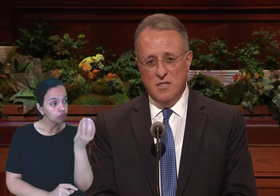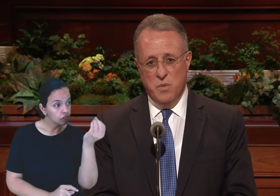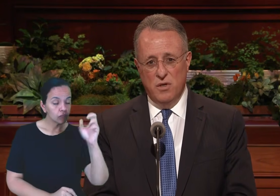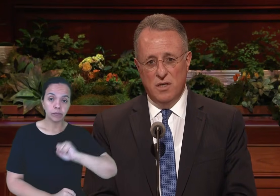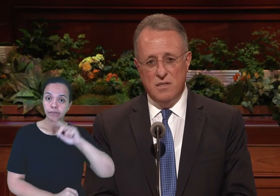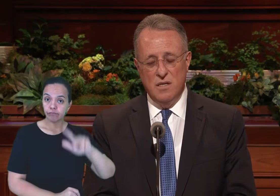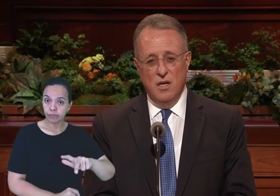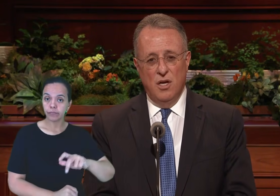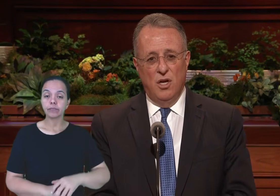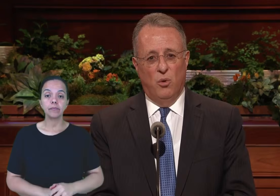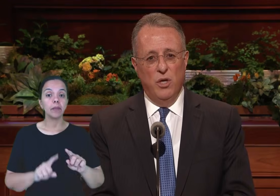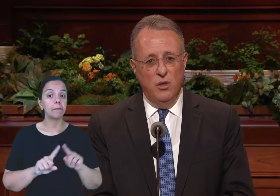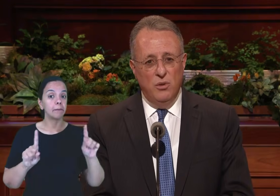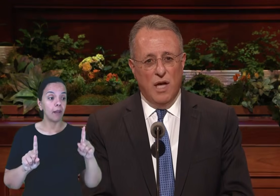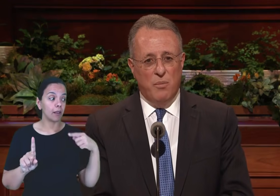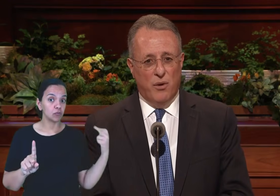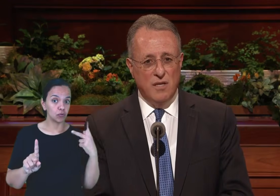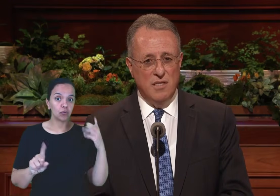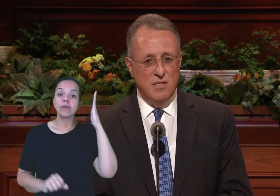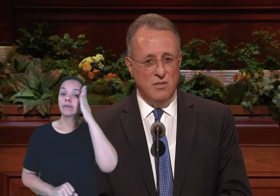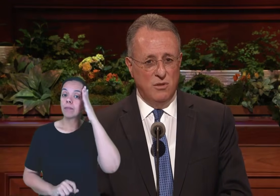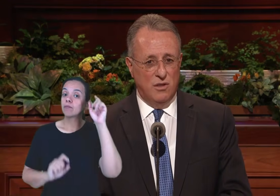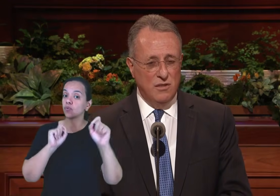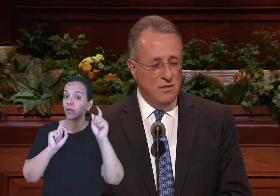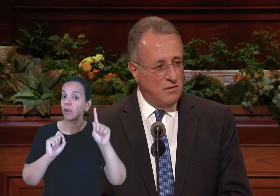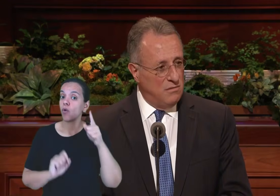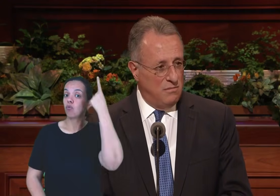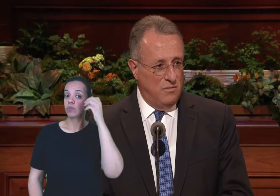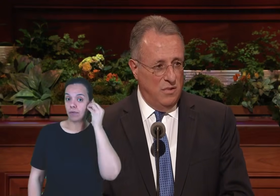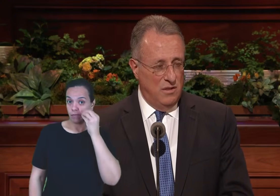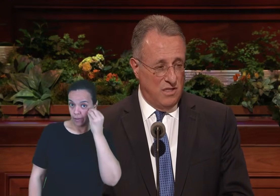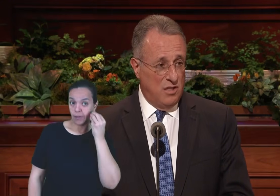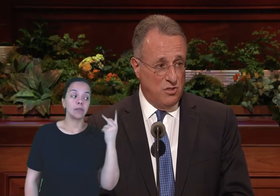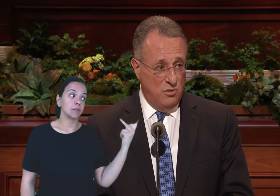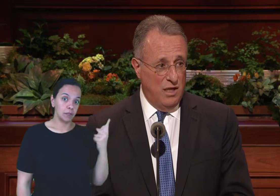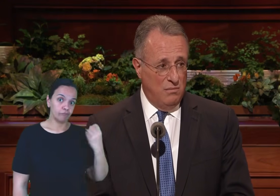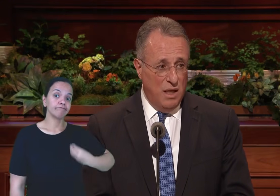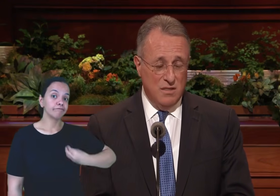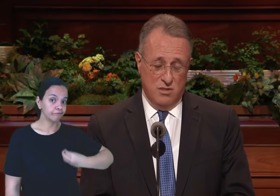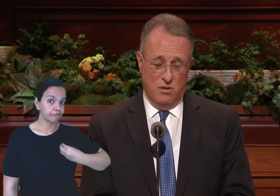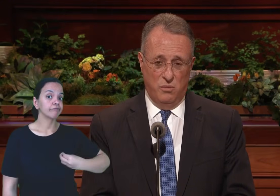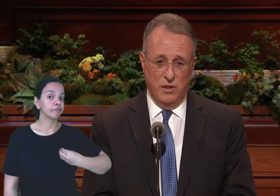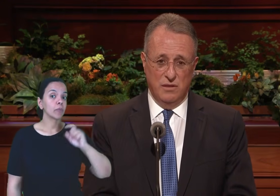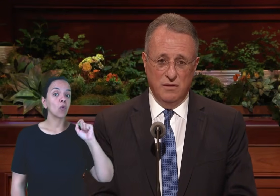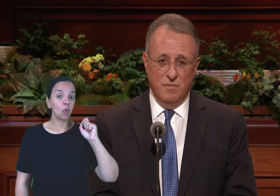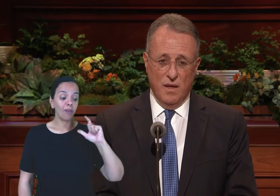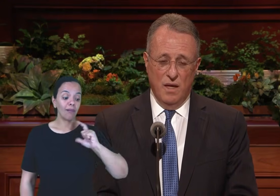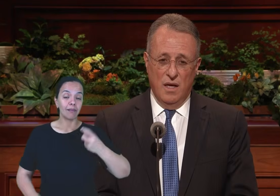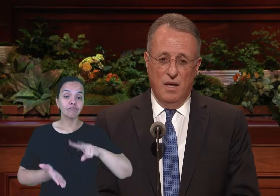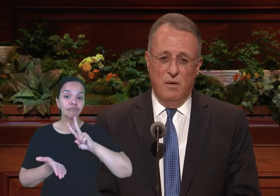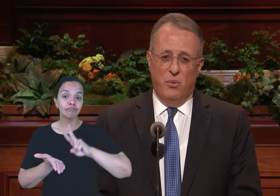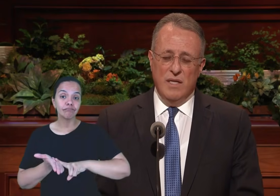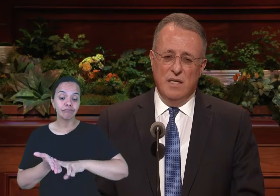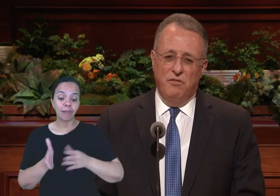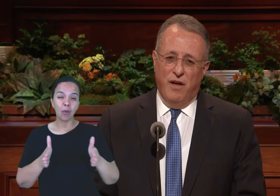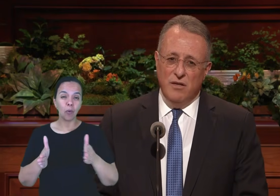naquele país, porque, de acordo com nossa última experiência, sabíamos que o processo levava de 6 a 8 meses para